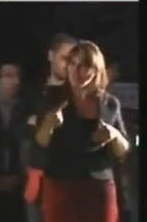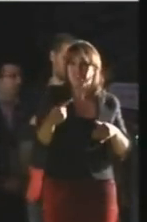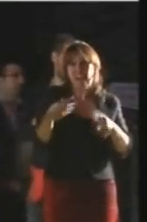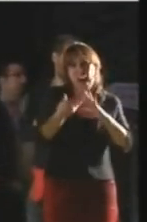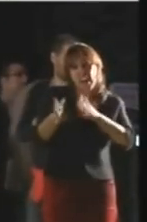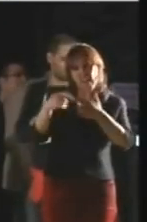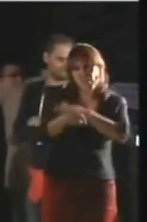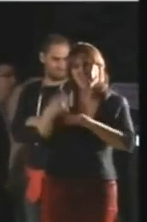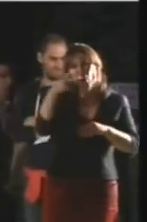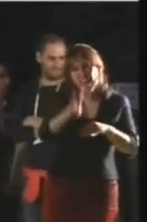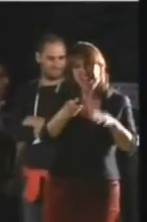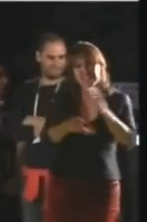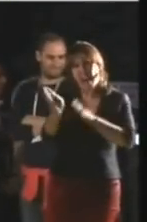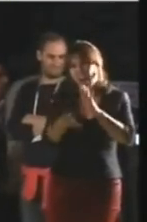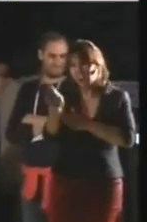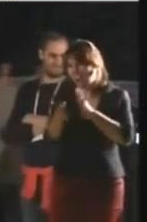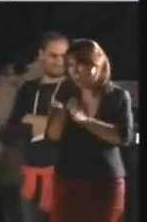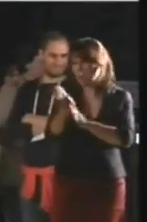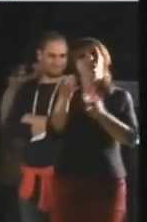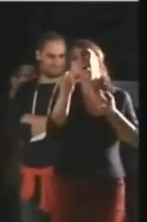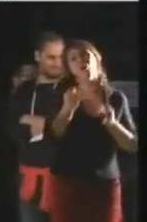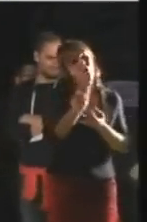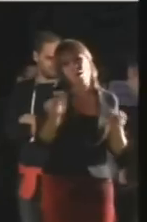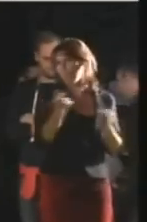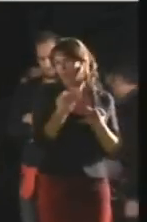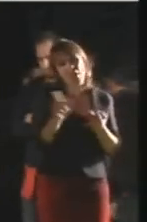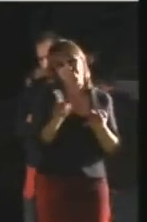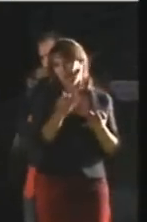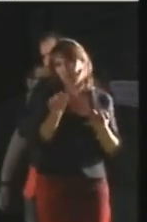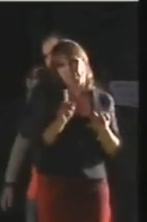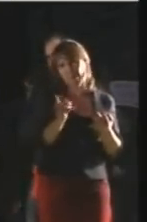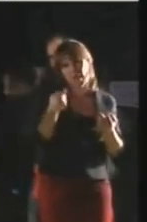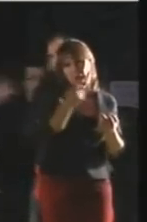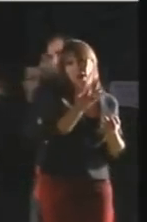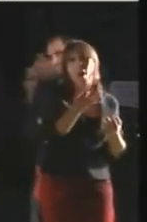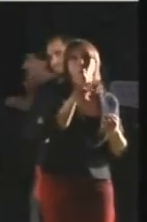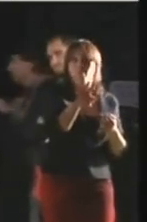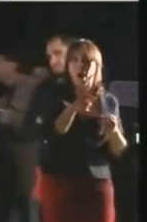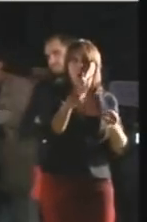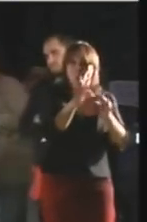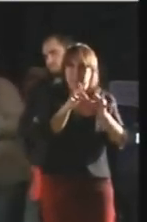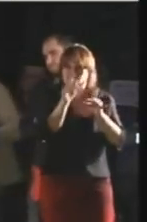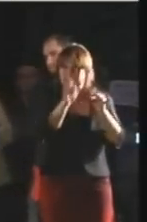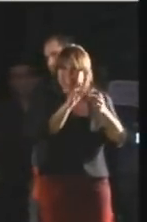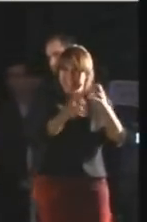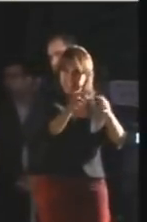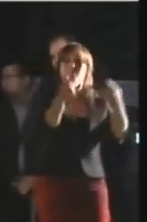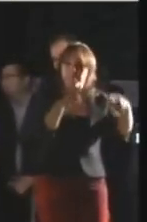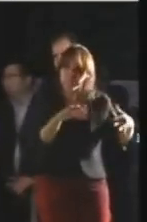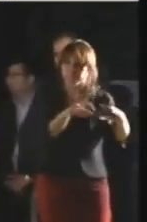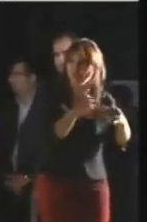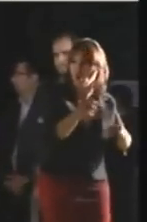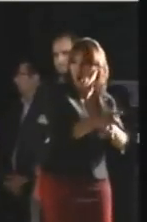a casa, violenza. No? E non va bene. E fa presa in un momento che gli italiani sono così.